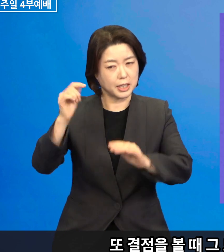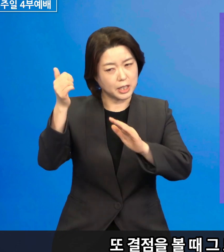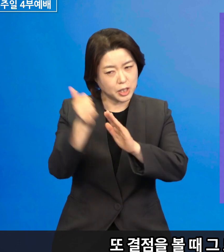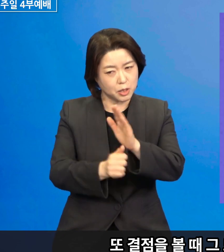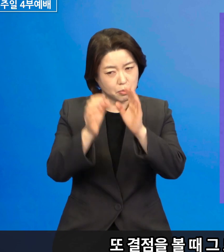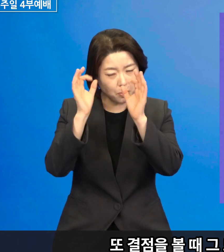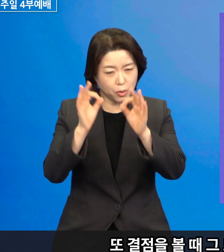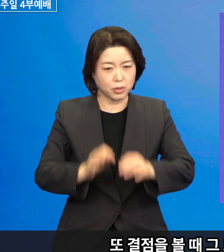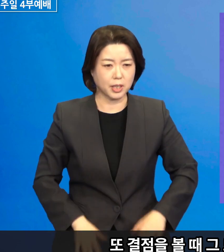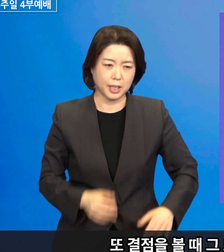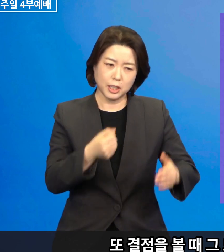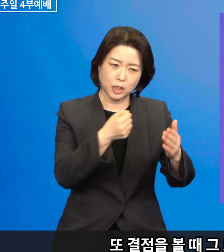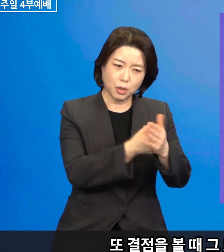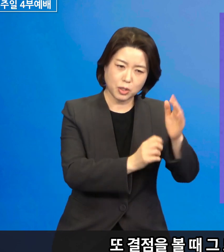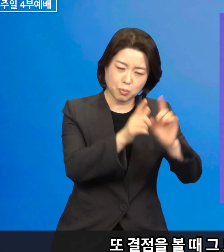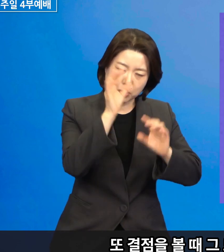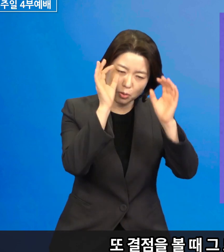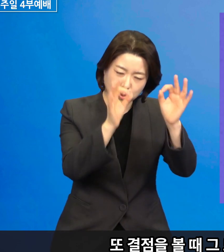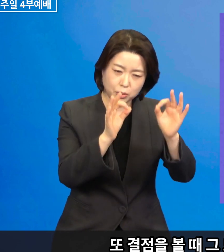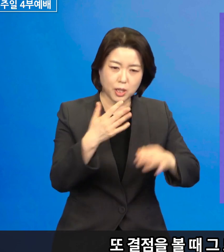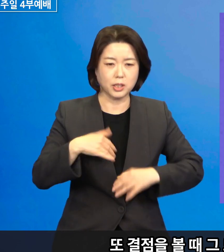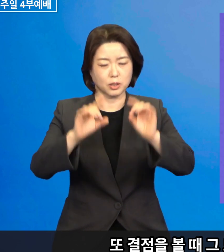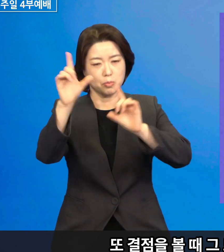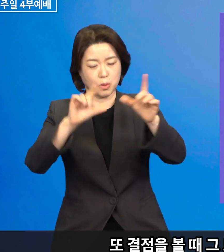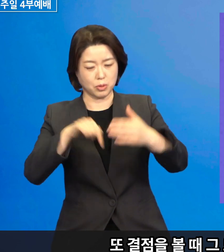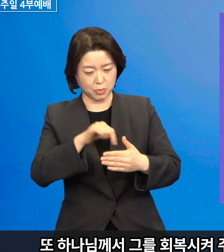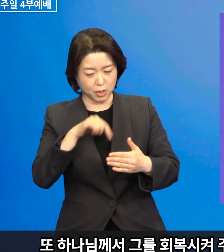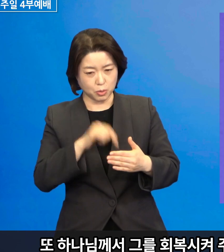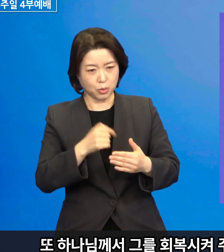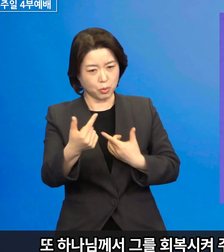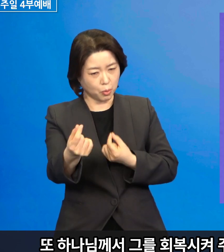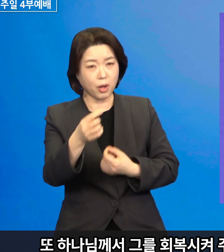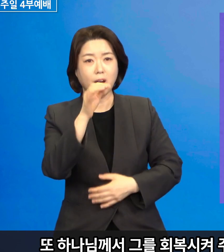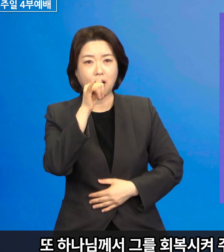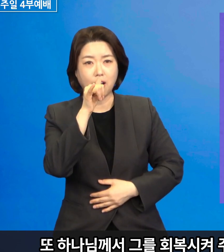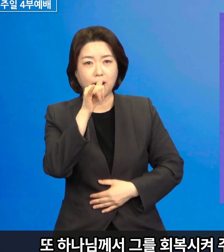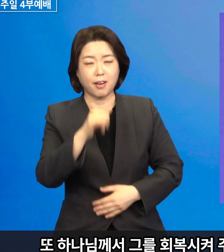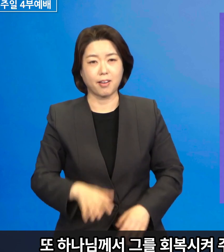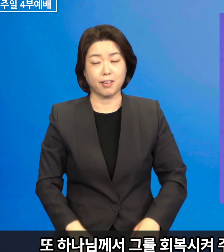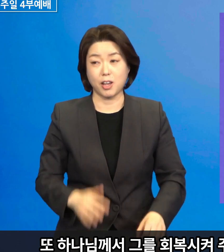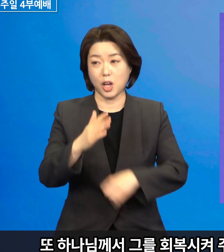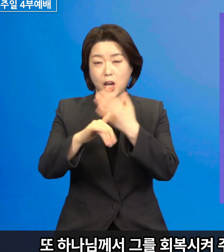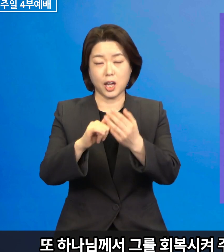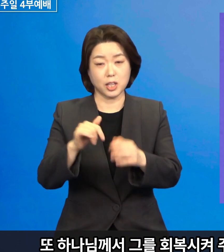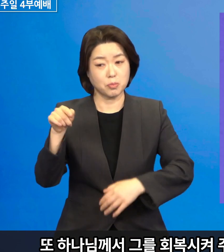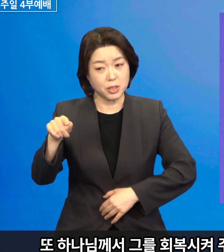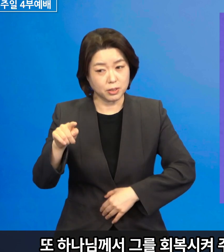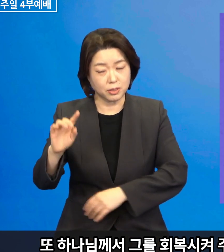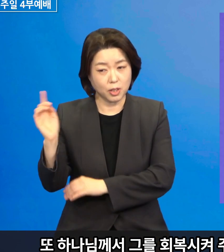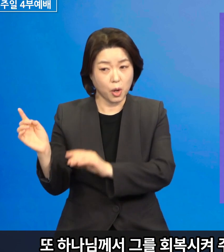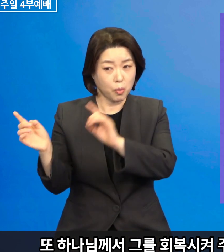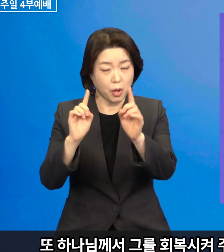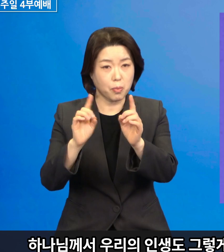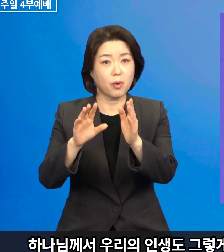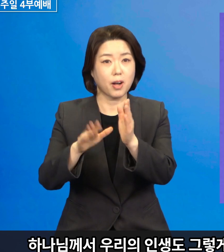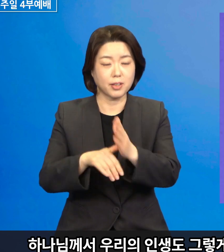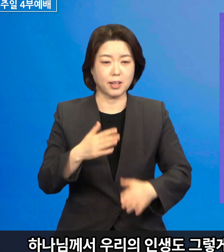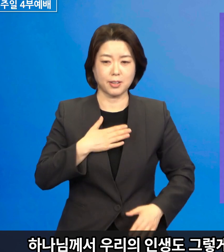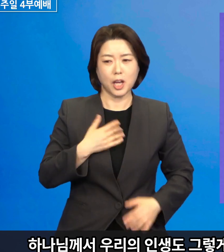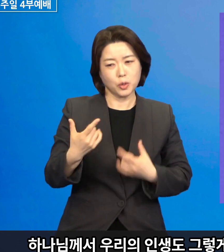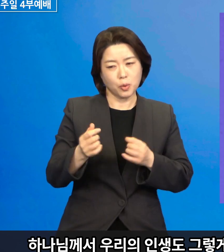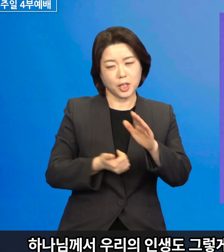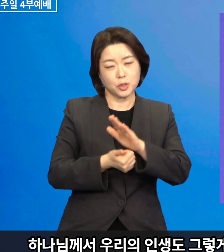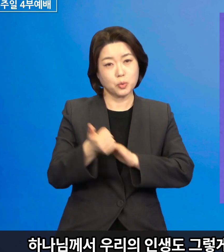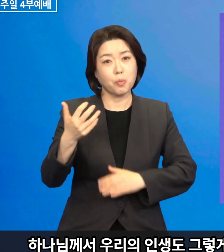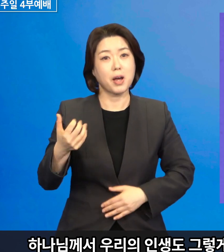또 결점을 볼 때 그 모습이 내 안에도 있고, 또 하나님께서 그를 회복시켜 주실 때에 우리가 소망을 갖는 것은 하나님께서